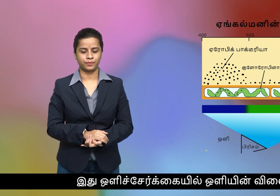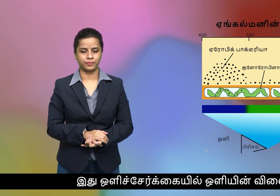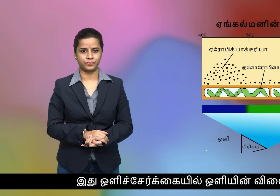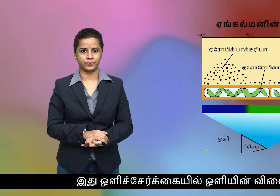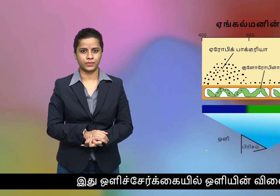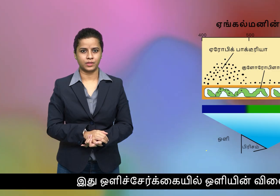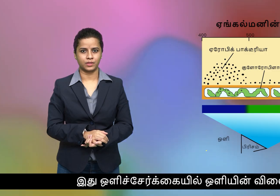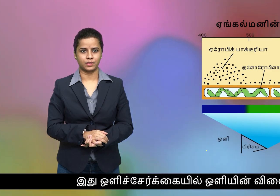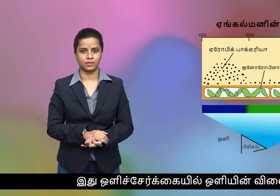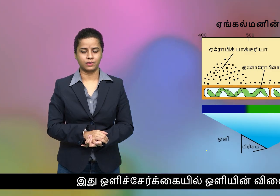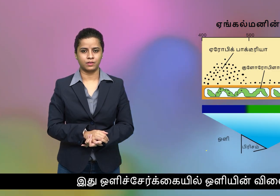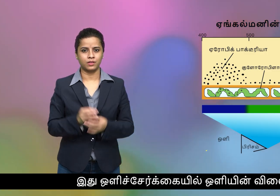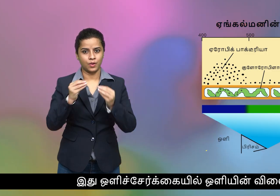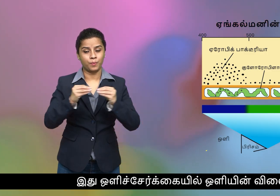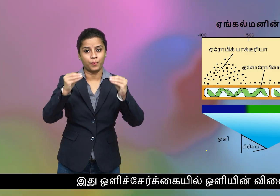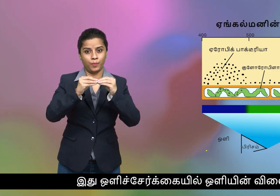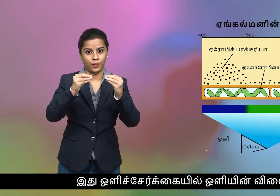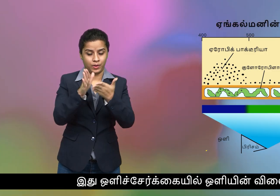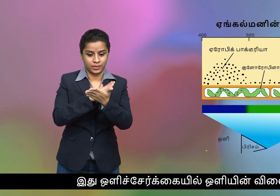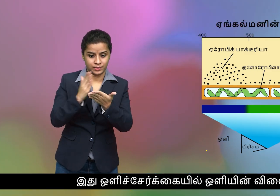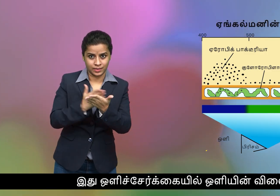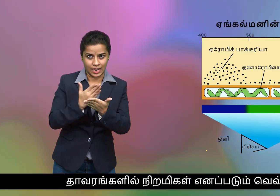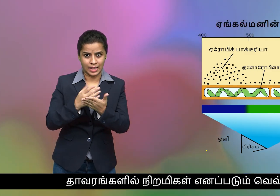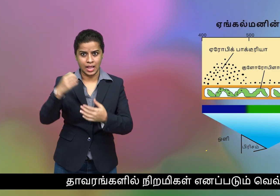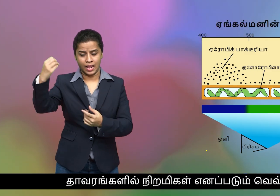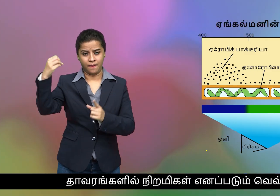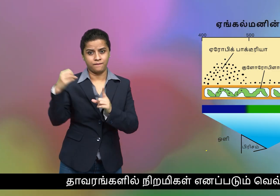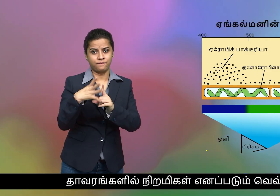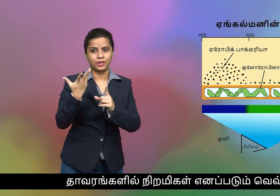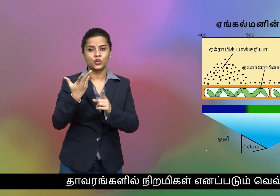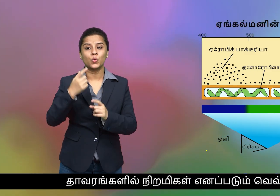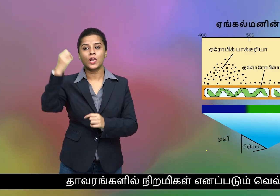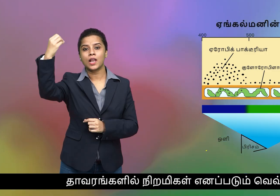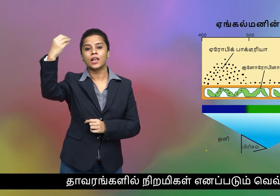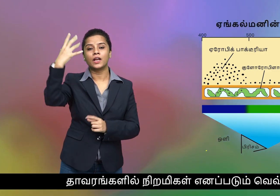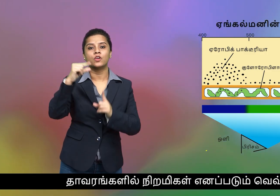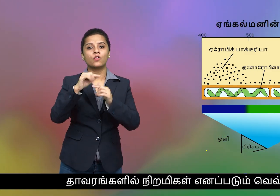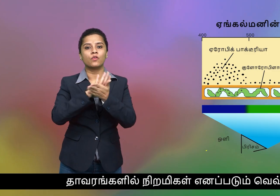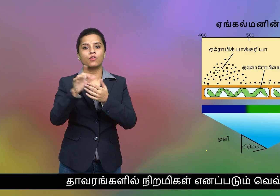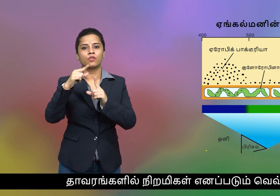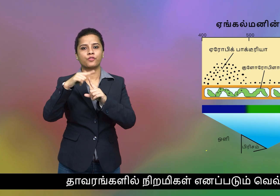இது ஒளிச்சேர்க்கையில் ஒளியின் விளைவு. தாவரங்களில் நிறமிகள் எனப்படும் வெவ்வேறு